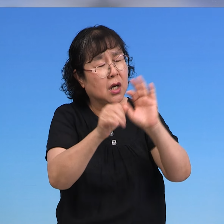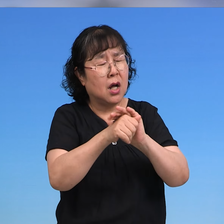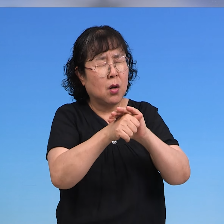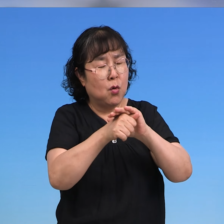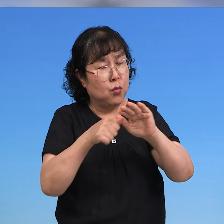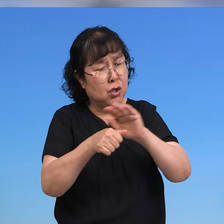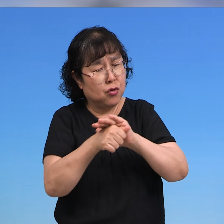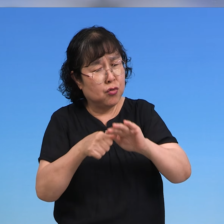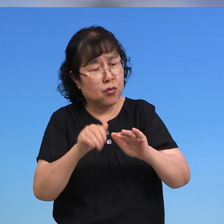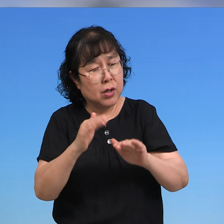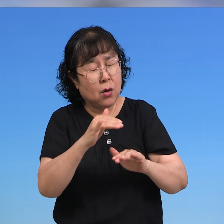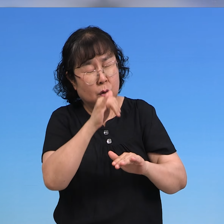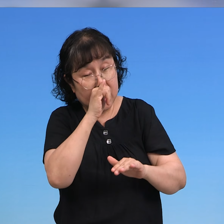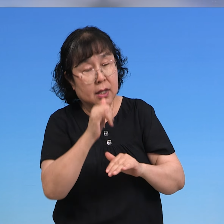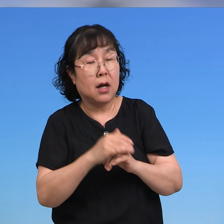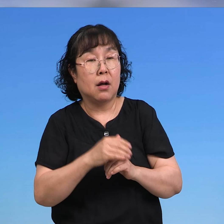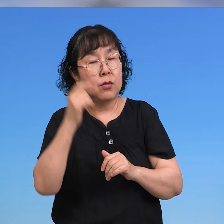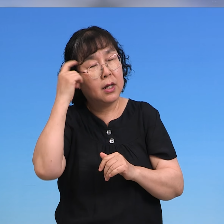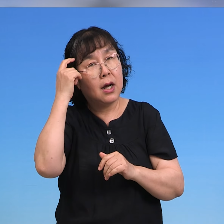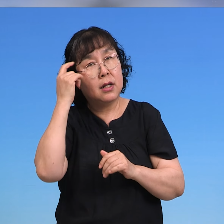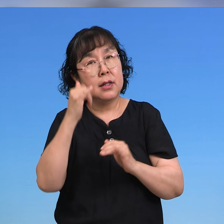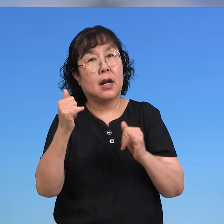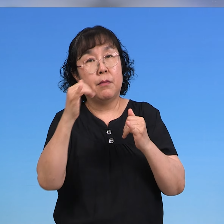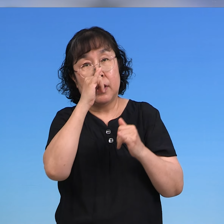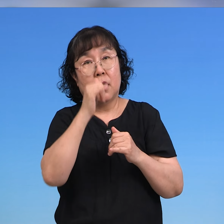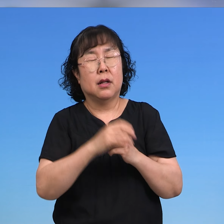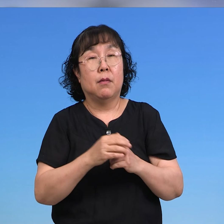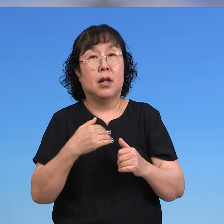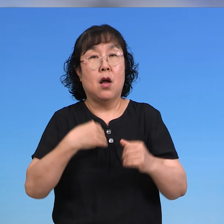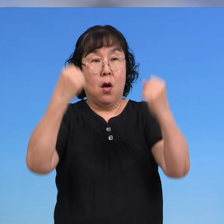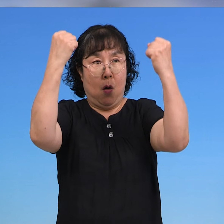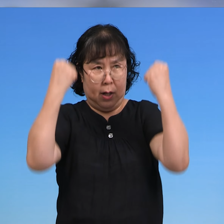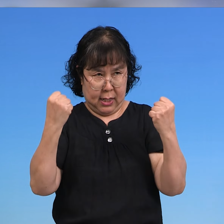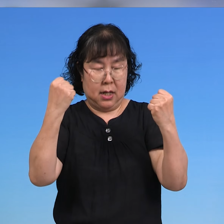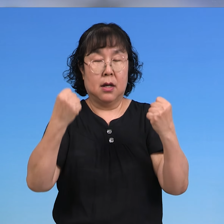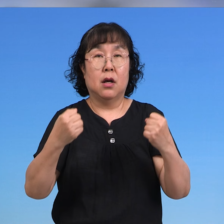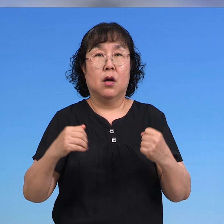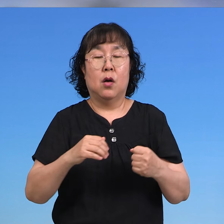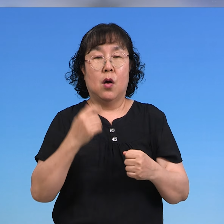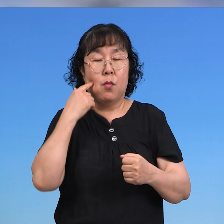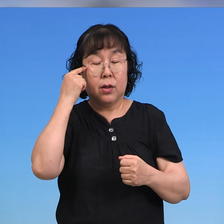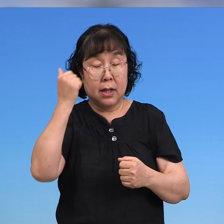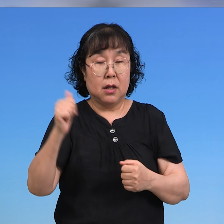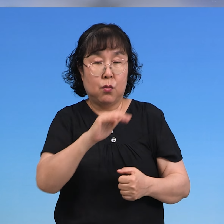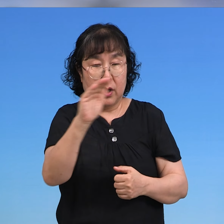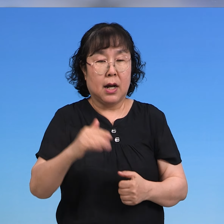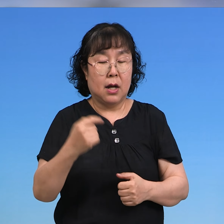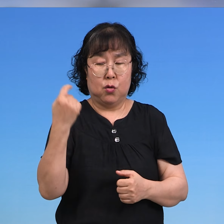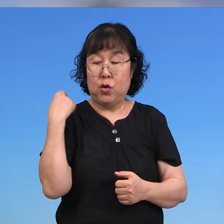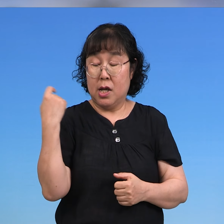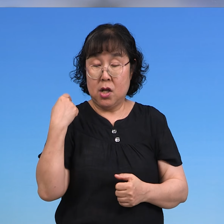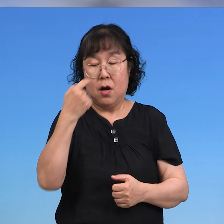생각을 하시는 거죠. 그거 아닌데. 그래서 화이팅! 목사님 우리가 뒤에서 기도하고 있습니다.